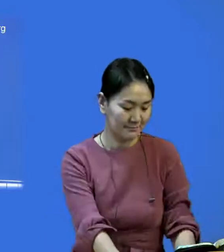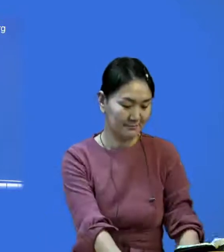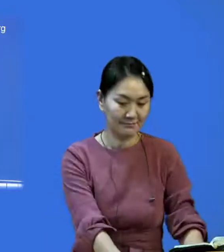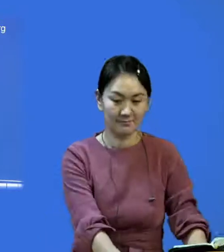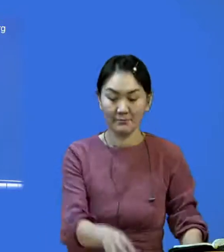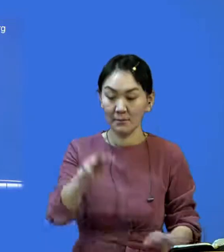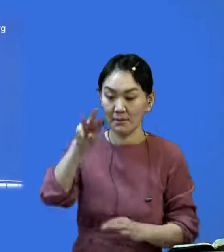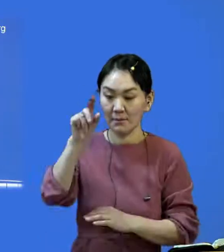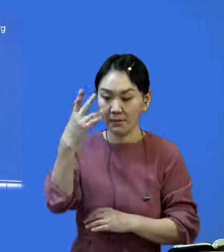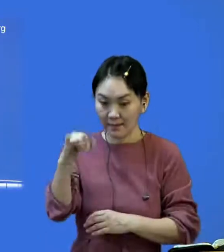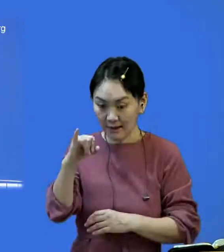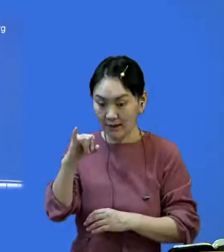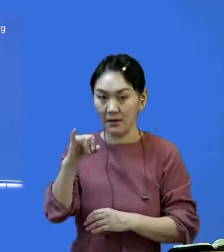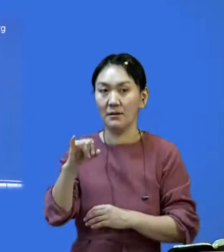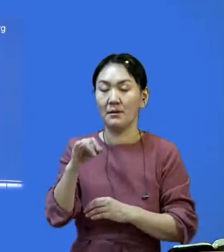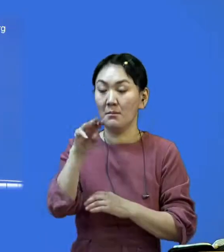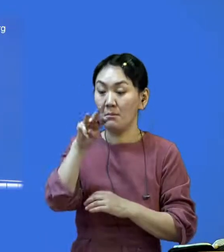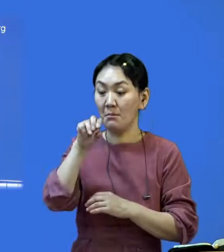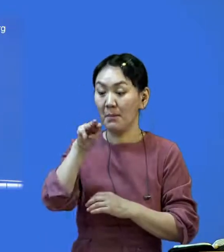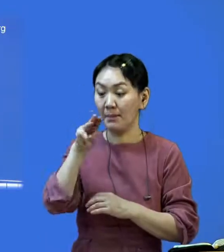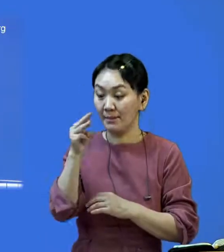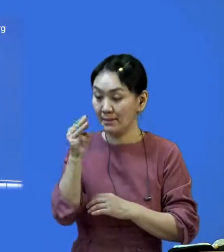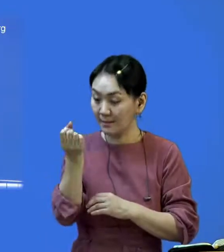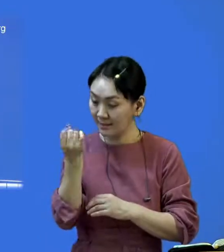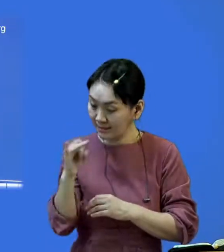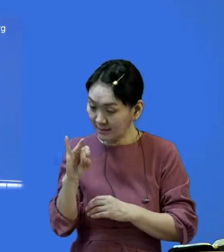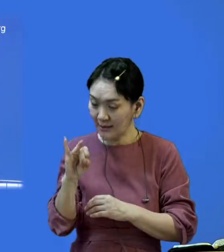26 дугаар ишлэлээс